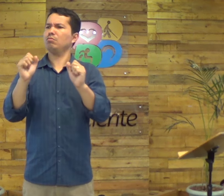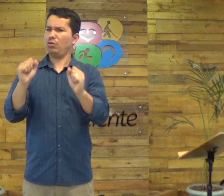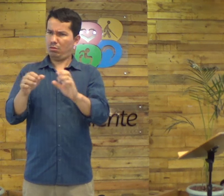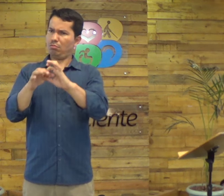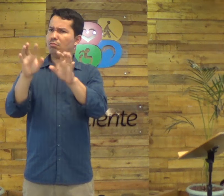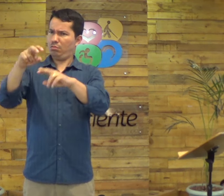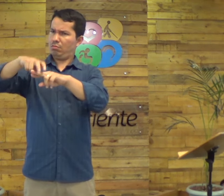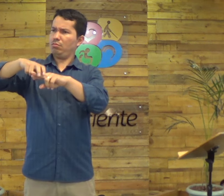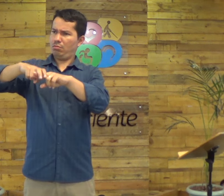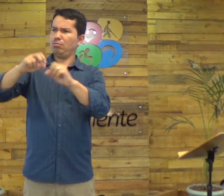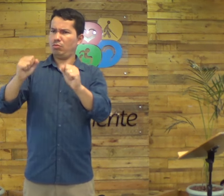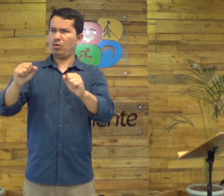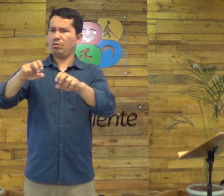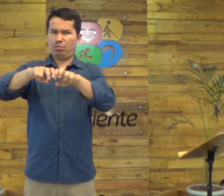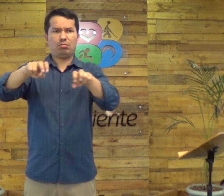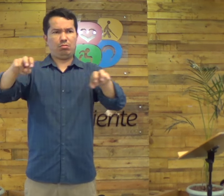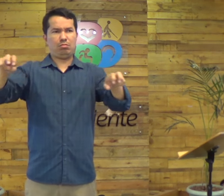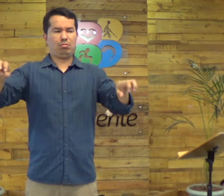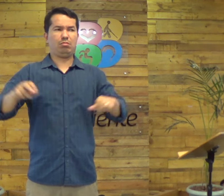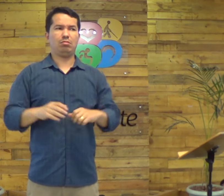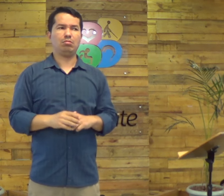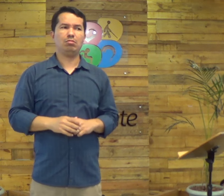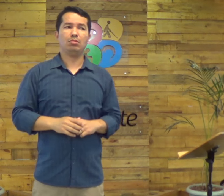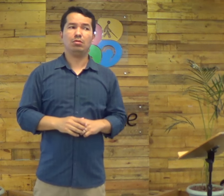eu sei como é difícil, pode sentar, não tem problema,